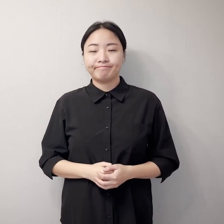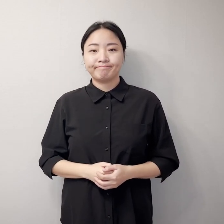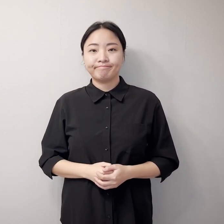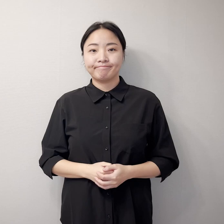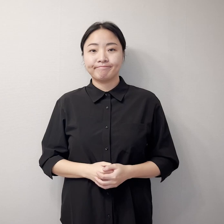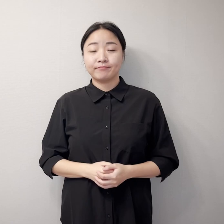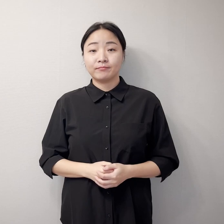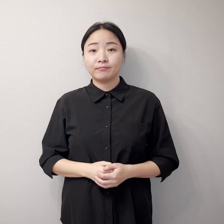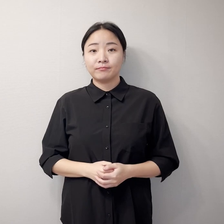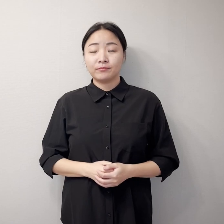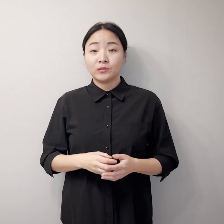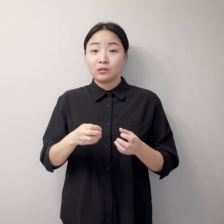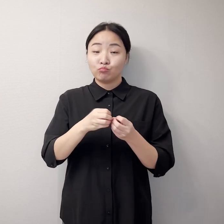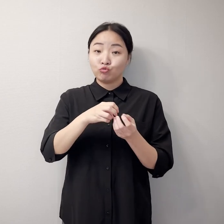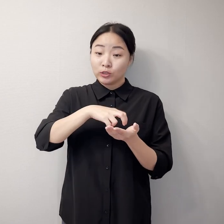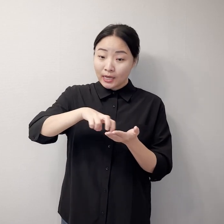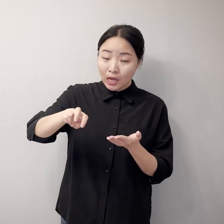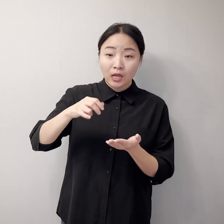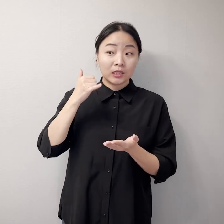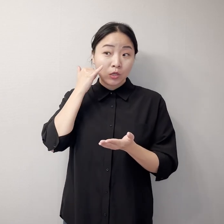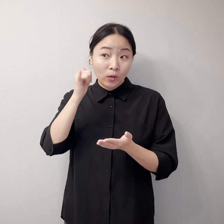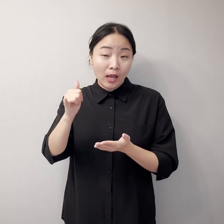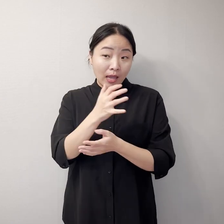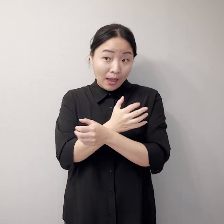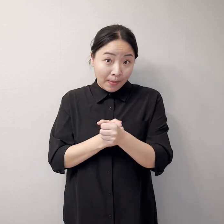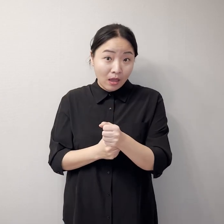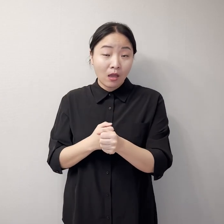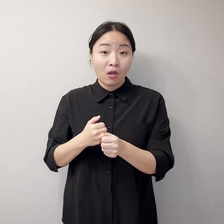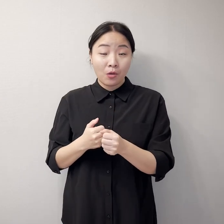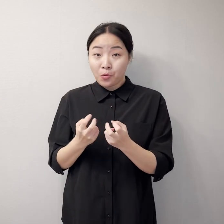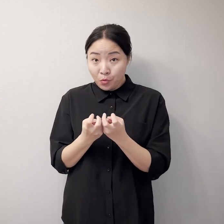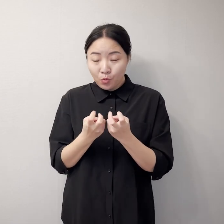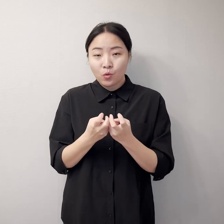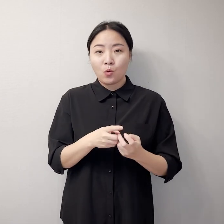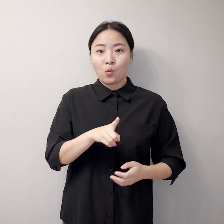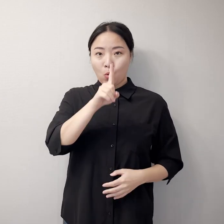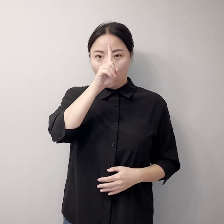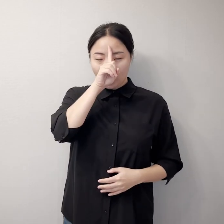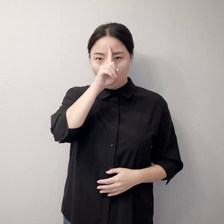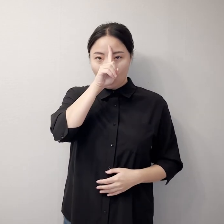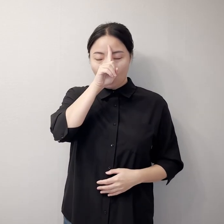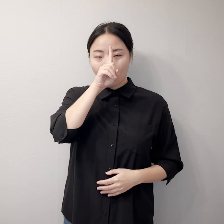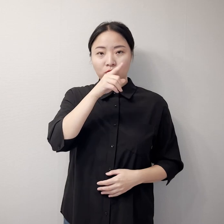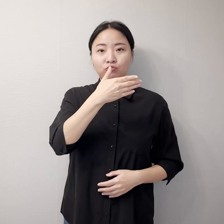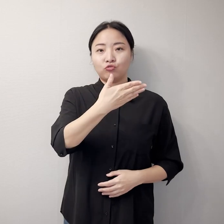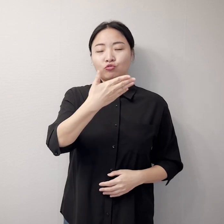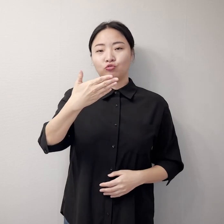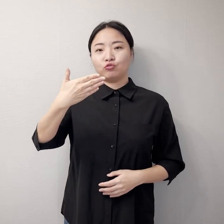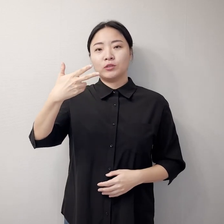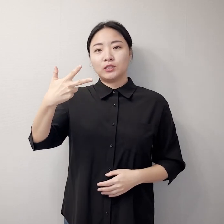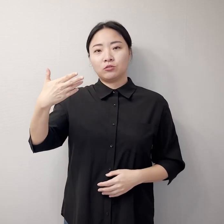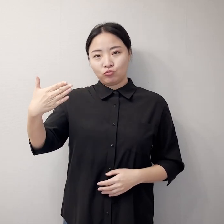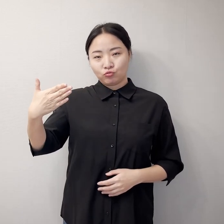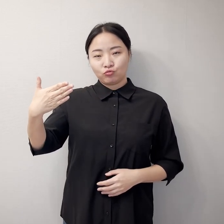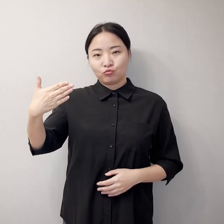문자 전화 예매는 손서정 010-9979